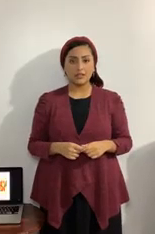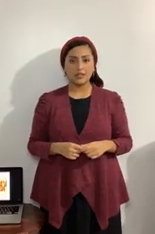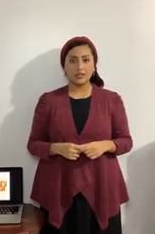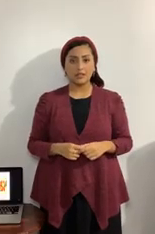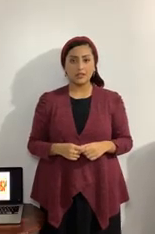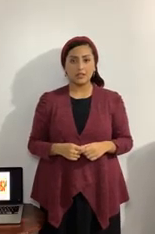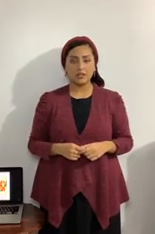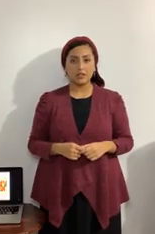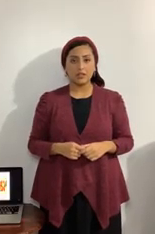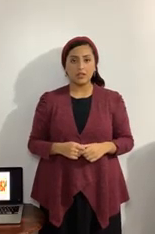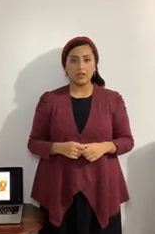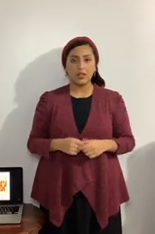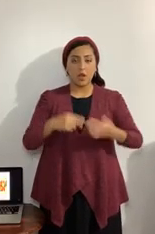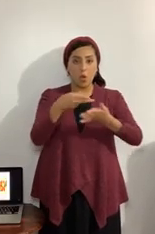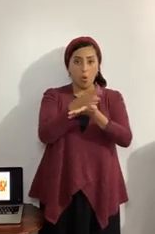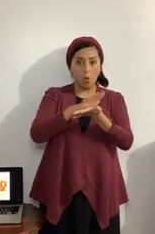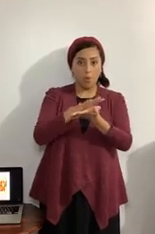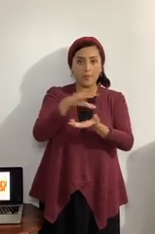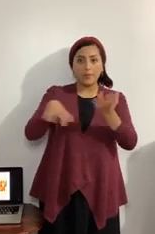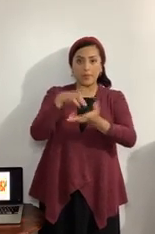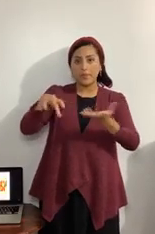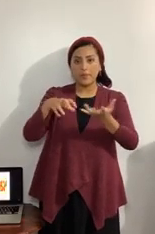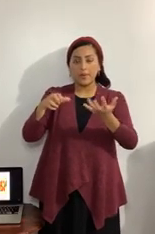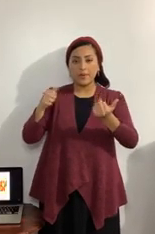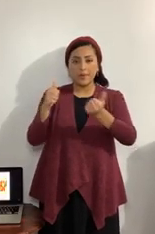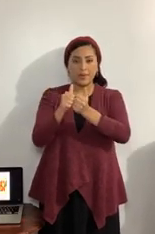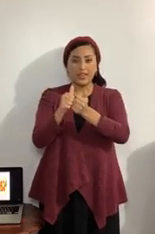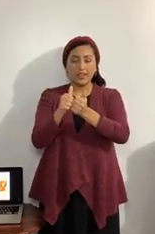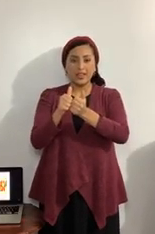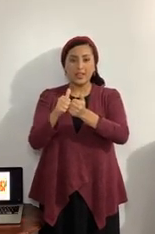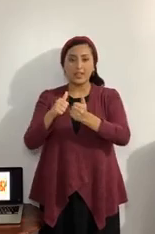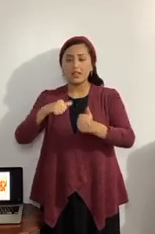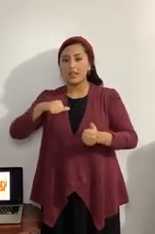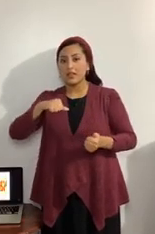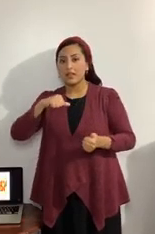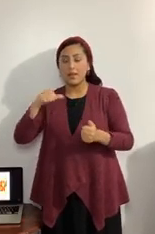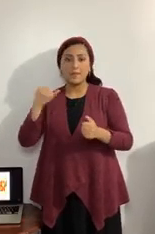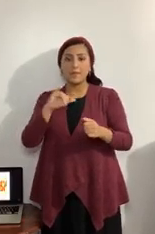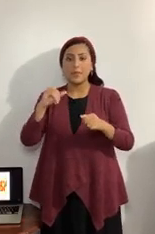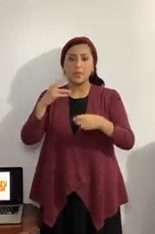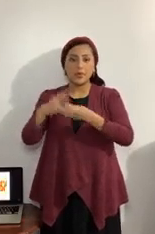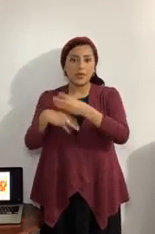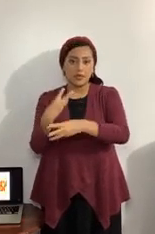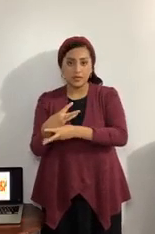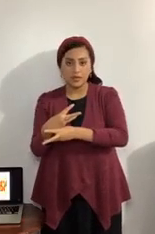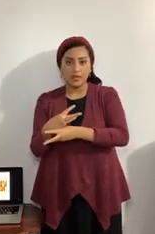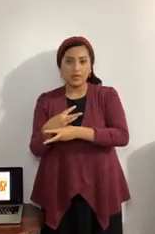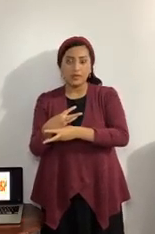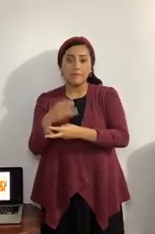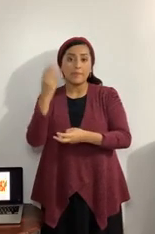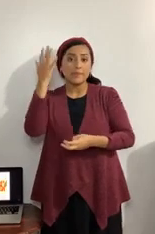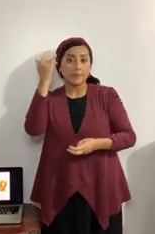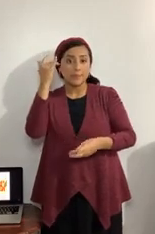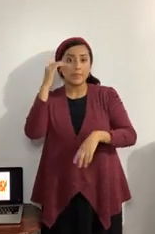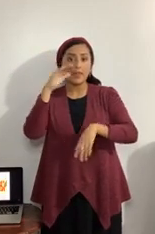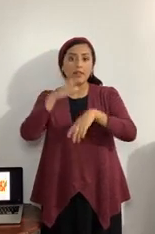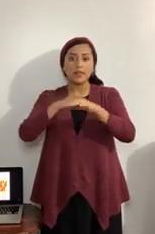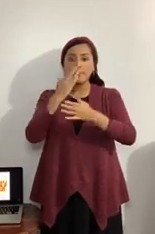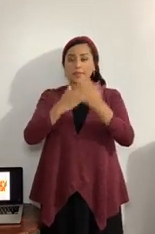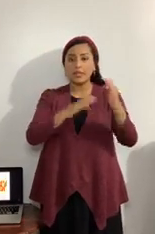Se mezcla lo kadosh con lo pagano. Se mezcla lo kadosh con lo pagano. Por eso en las denominaciones cristianas